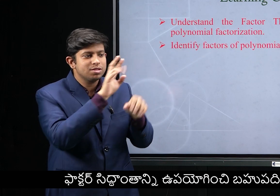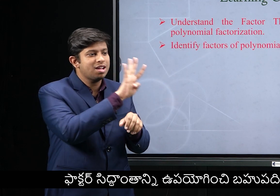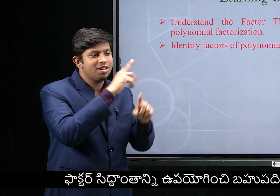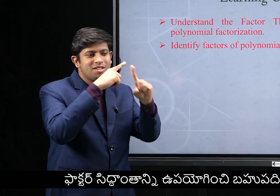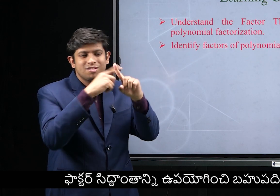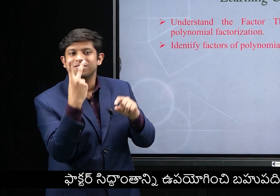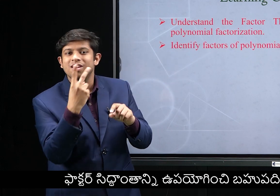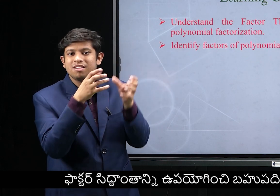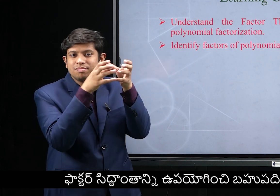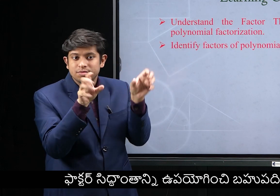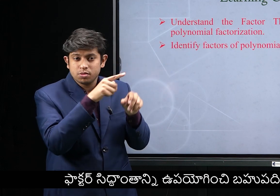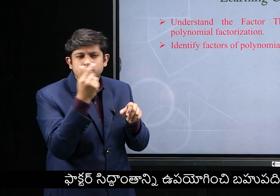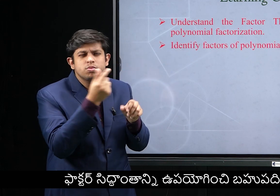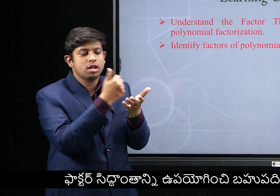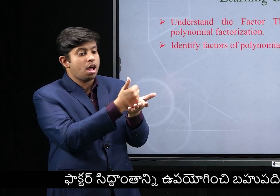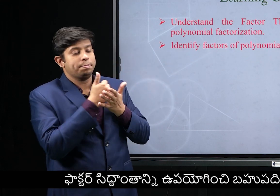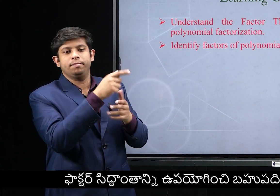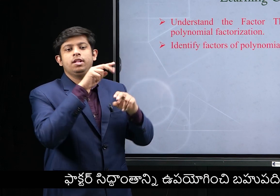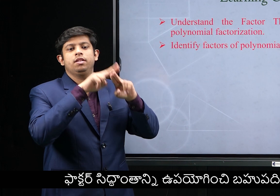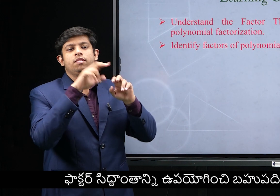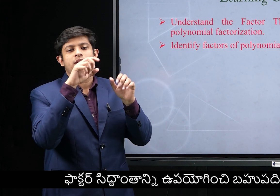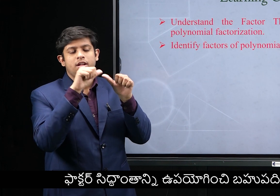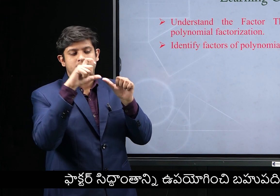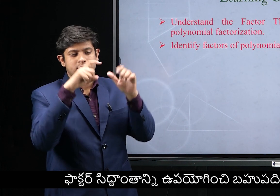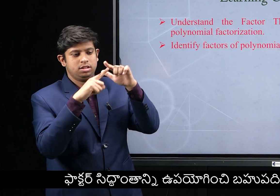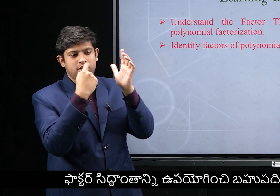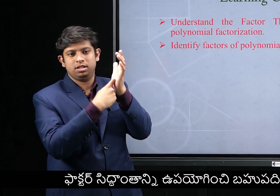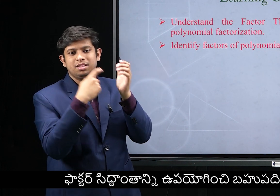ఫ్యాక్టర్ సిద్ధాంతాన్ని ఉపయోగించి బహుపది కారకాలను గుర్తించటం.